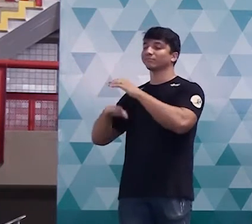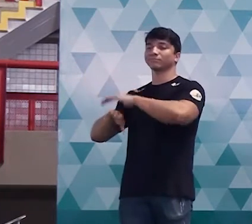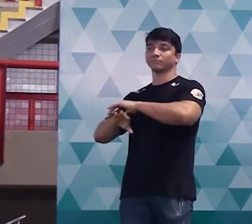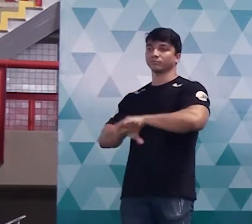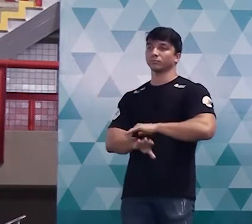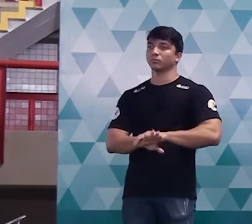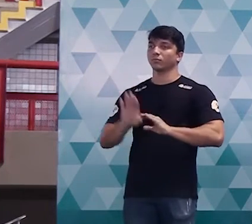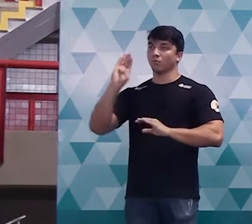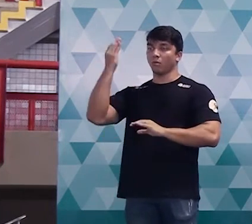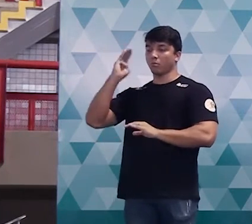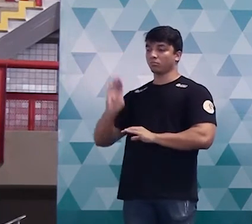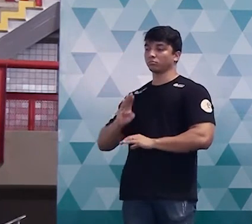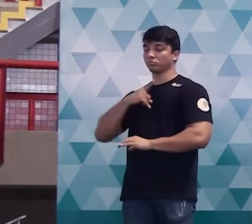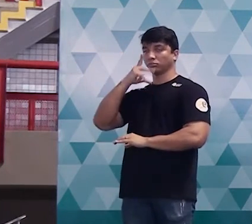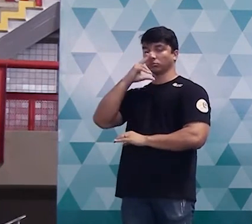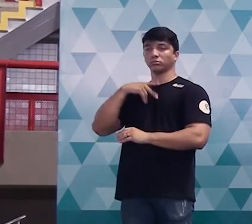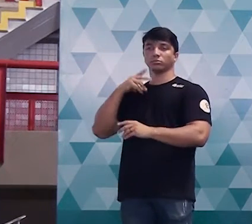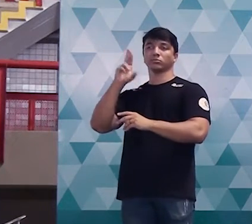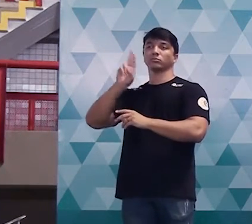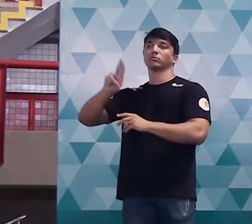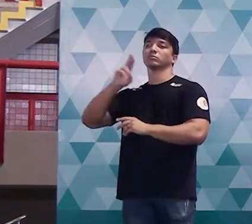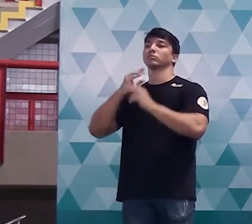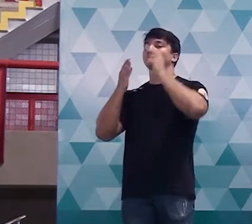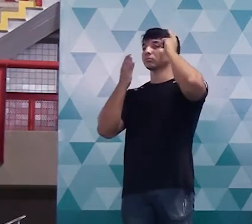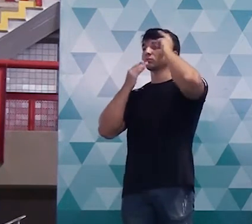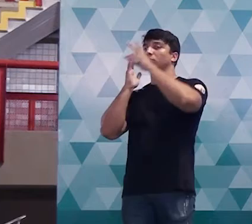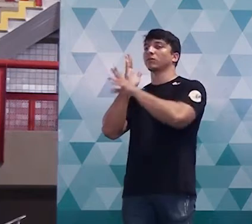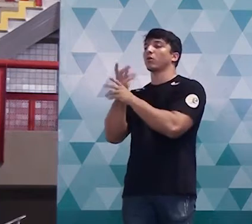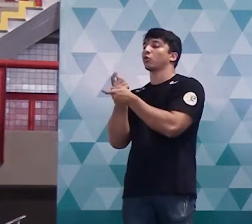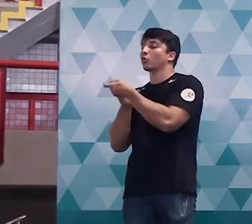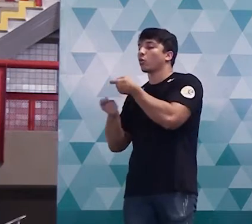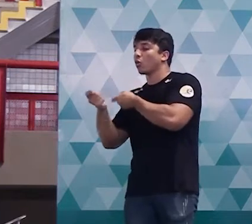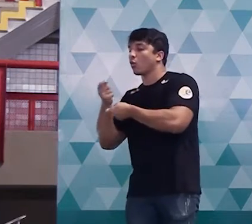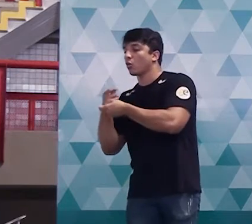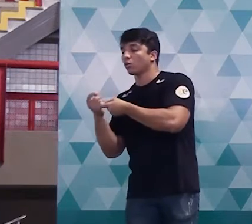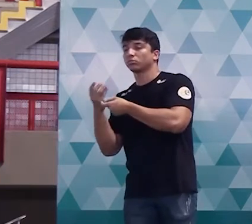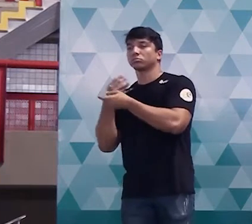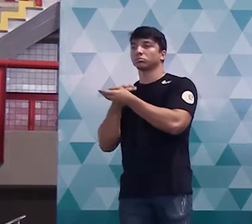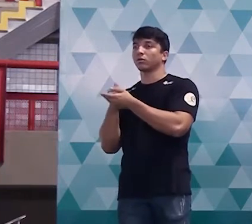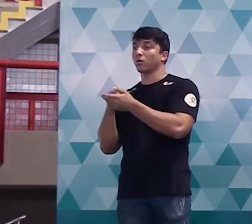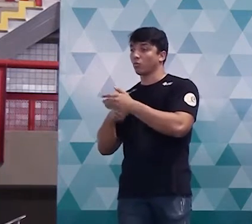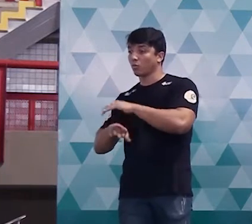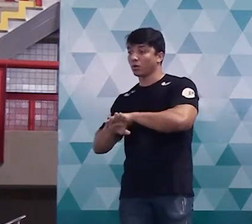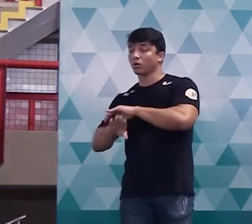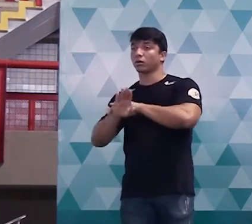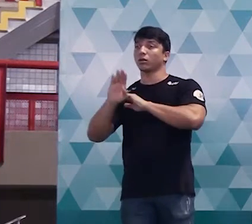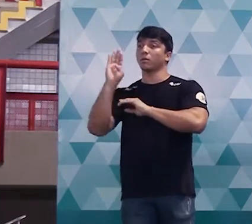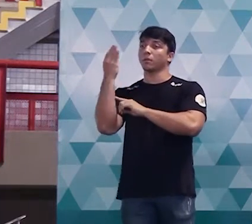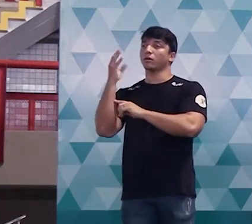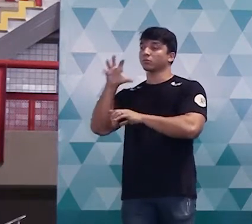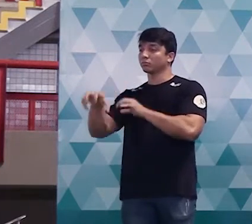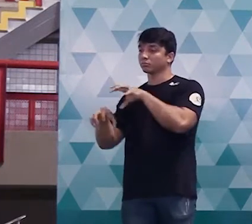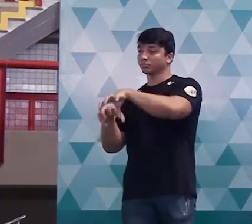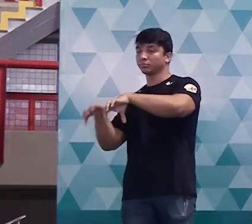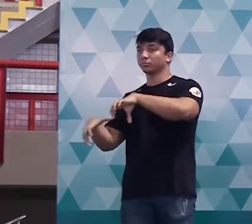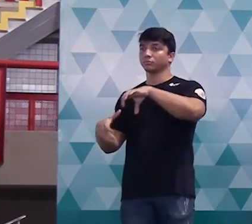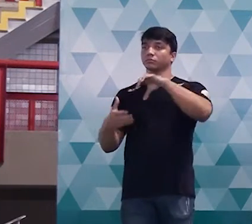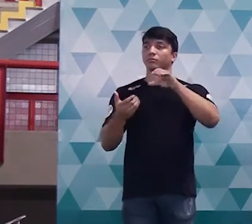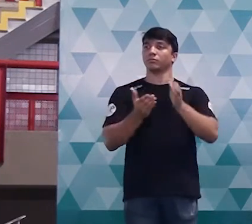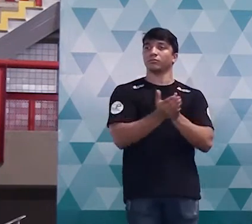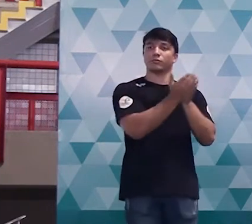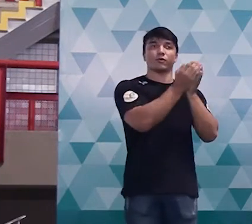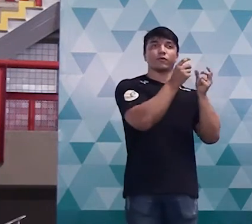armazenamento, utilizavam a mão de obra indígena através do escambo, os índios guardavam a madeira, quando os portugueses vinham, levavam e